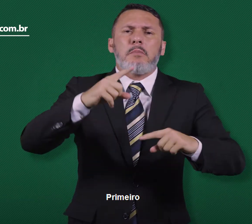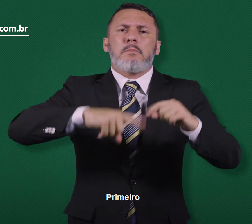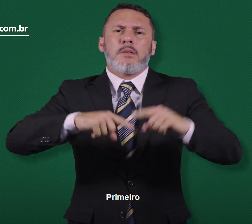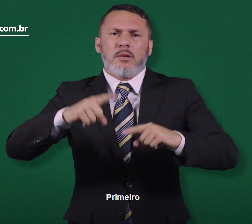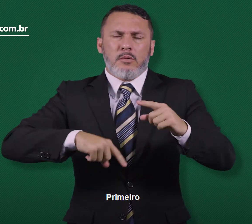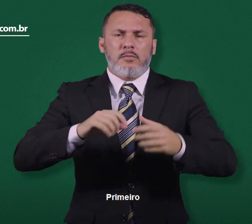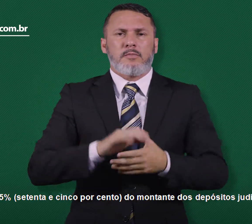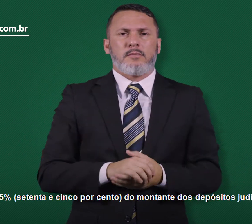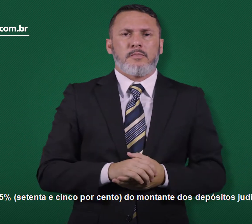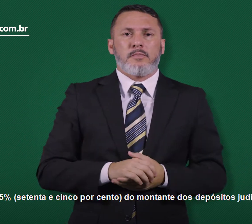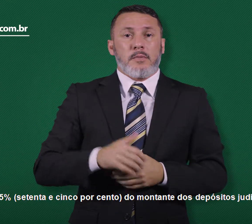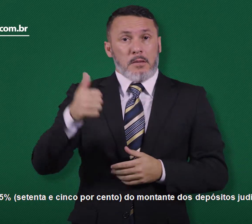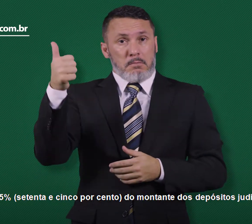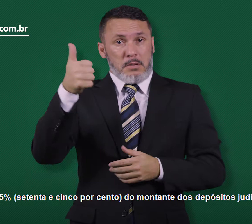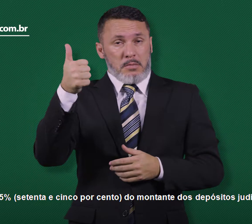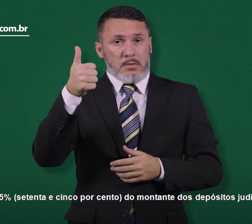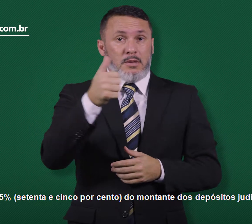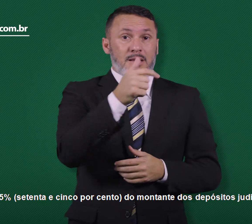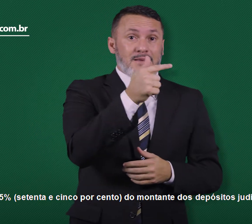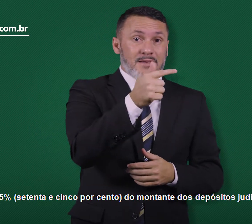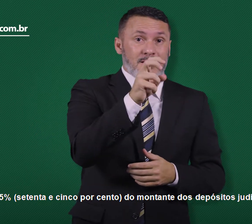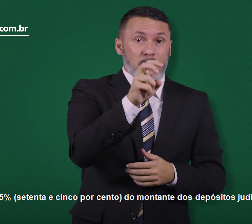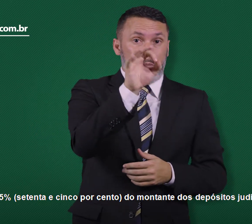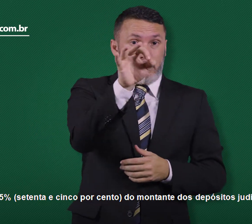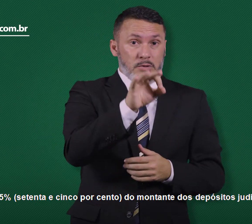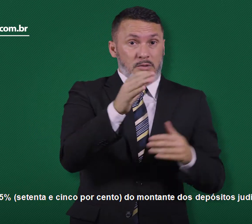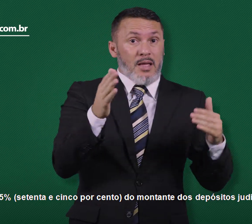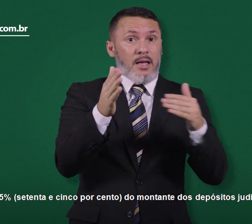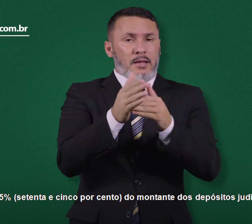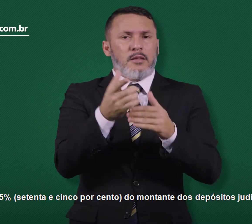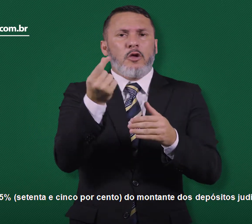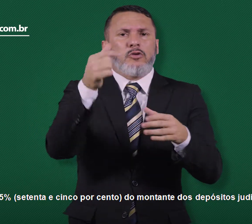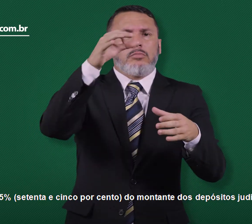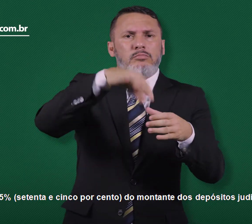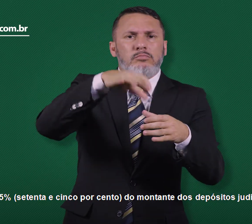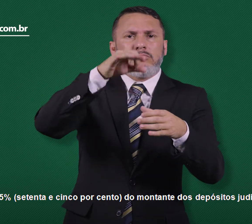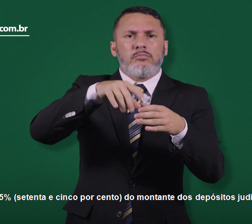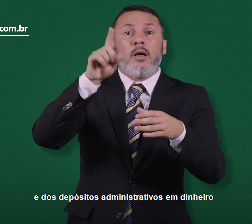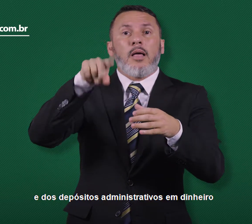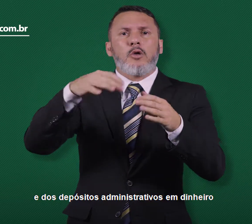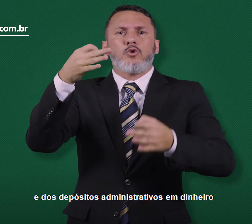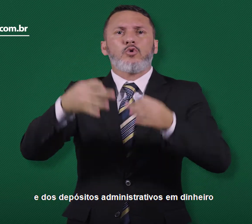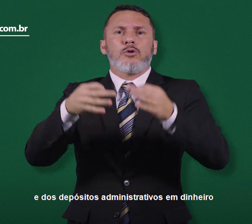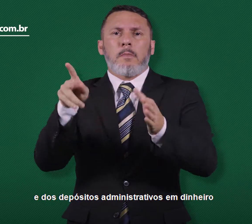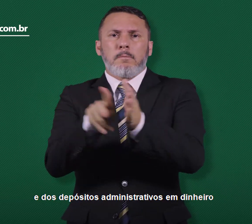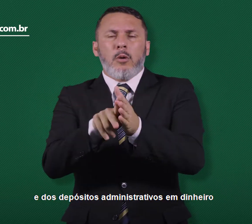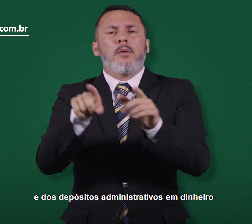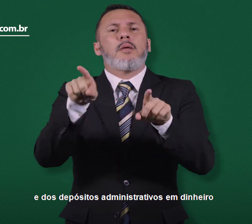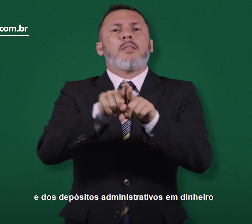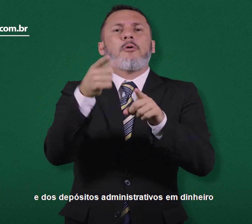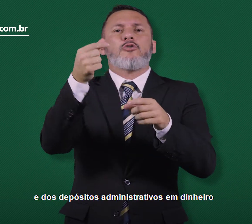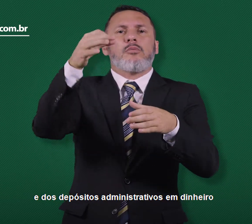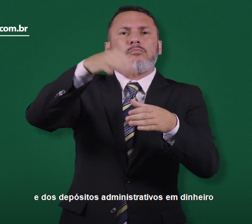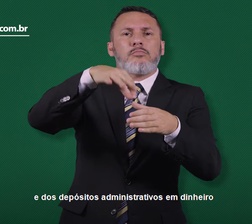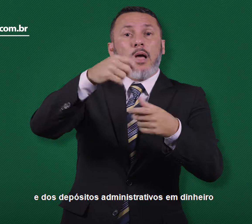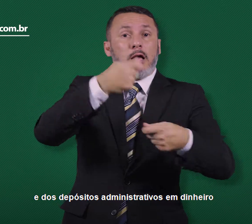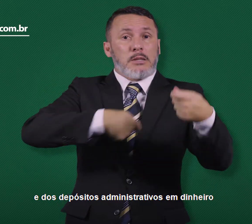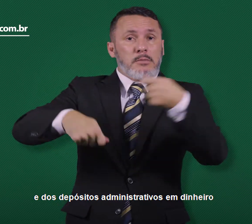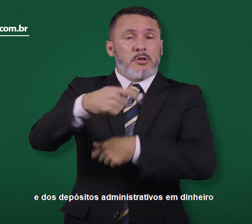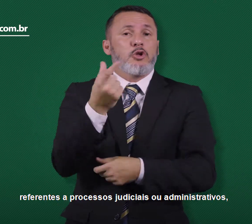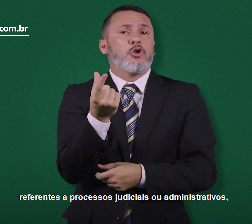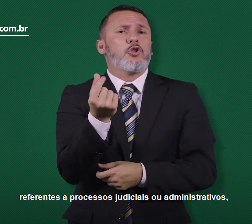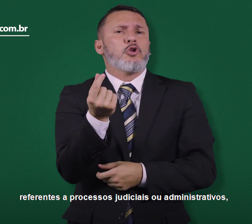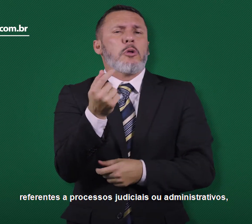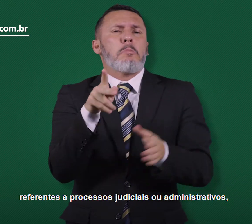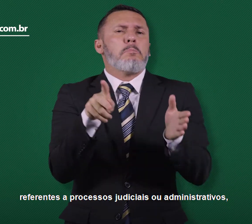instrumentos. Primeiro, até 75% do montante dos depósitos judiciais e dos depósitos administrativos em